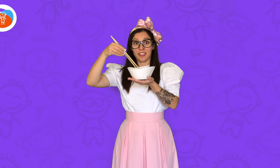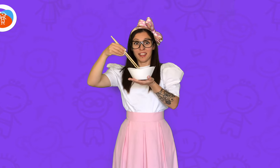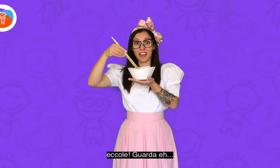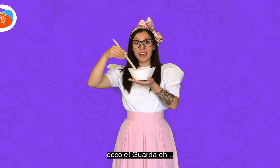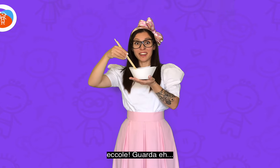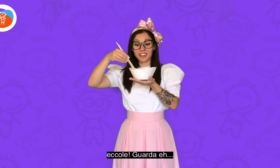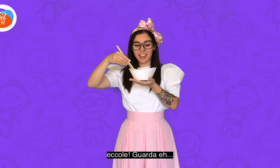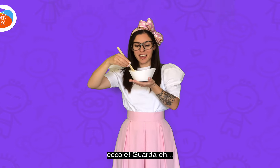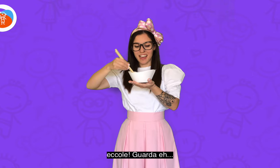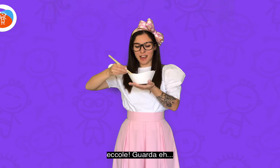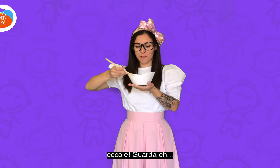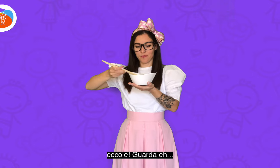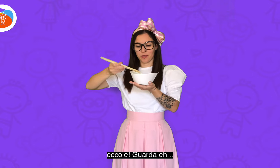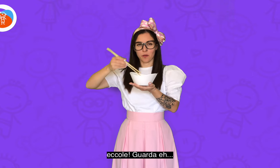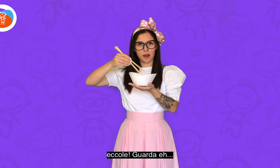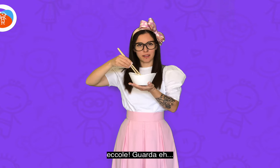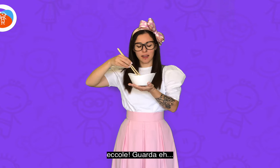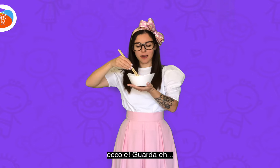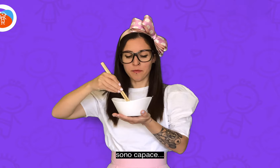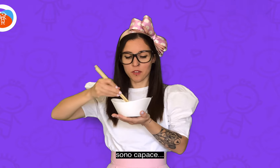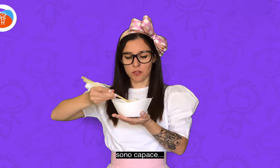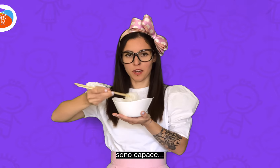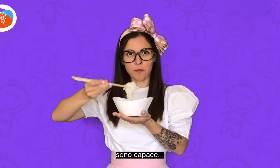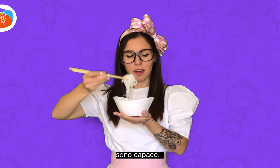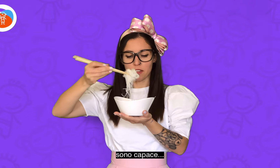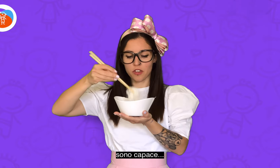Eccole! Guarda, eh! Sono capace!